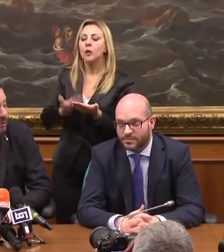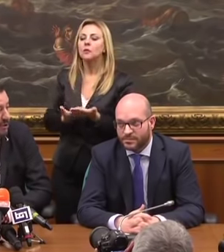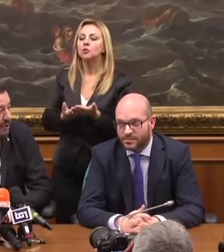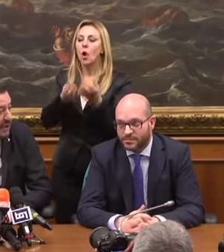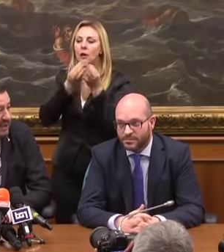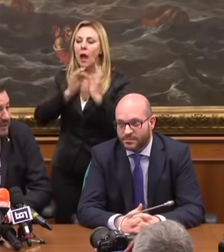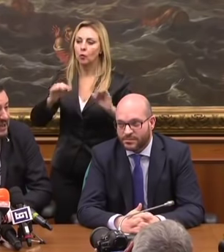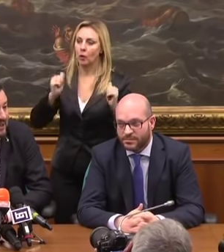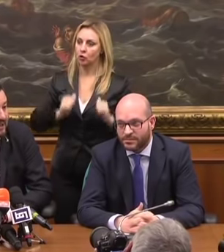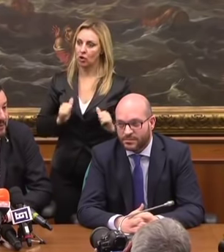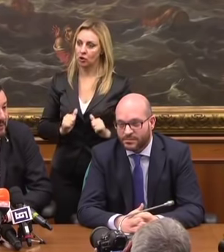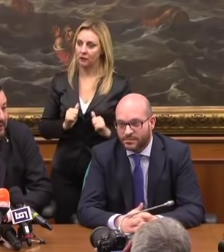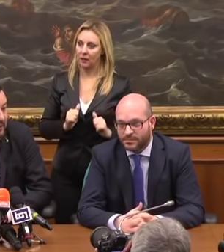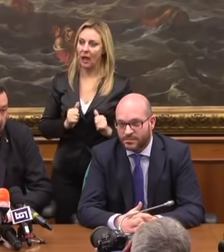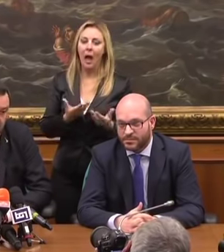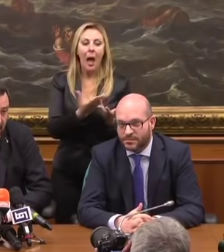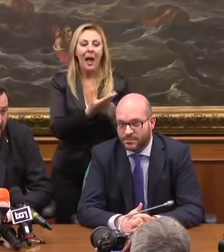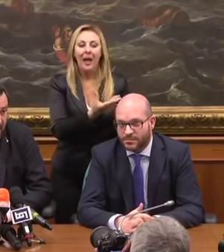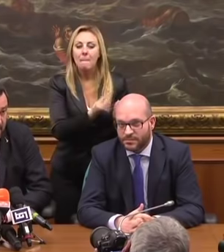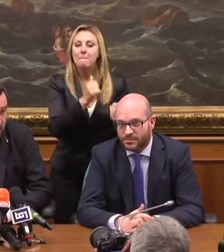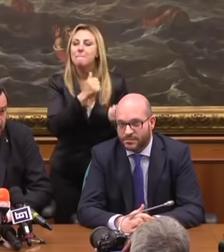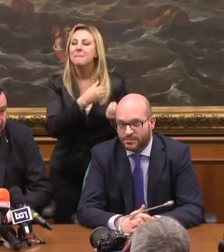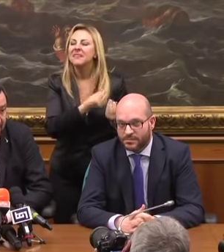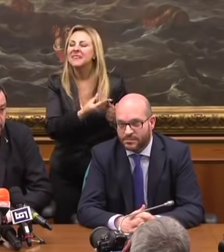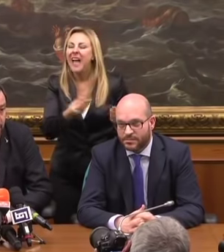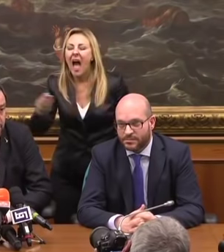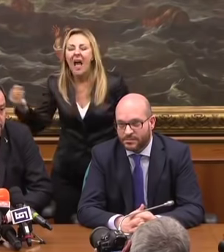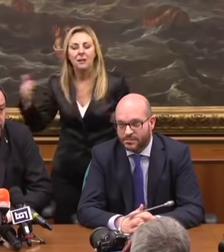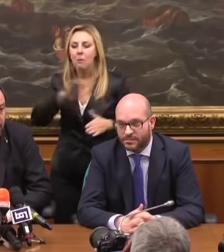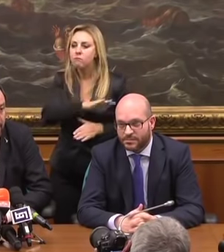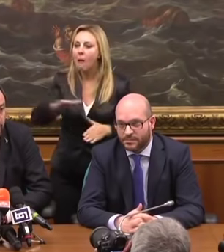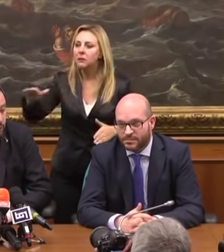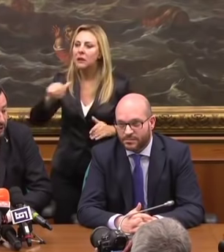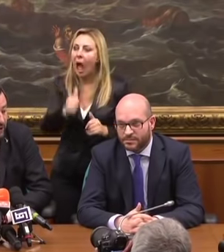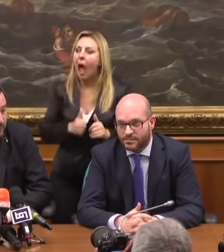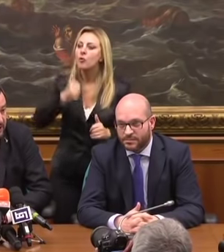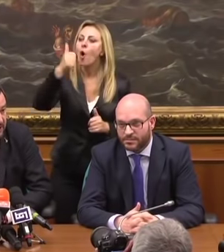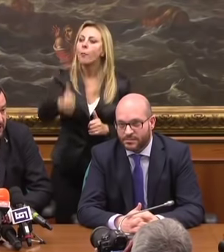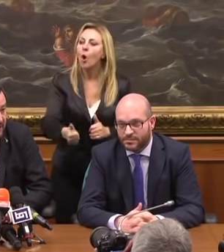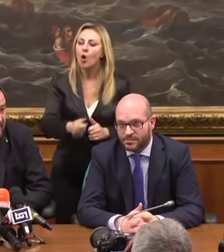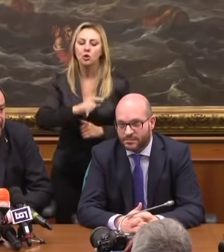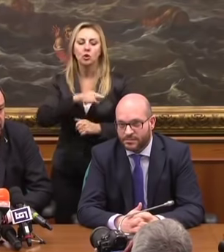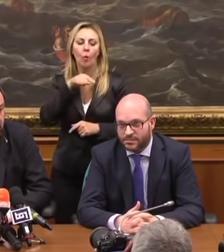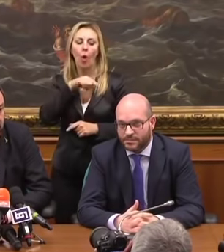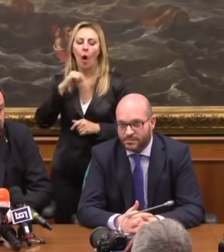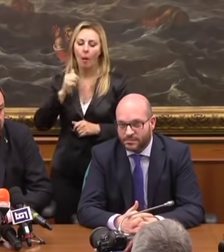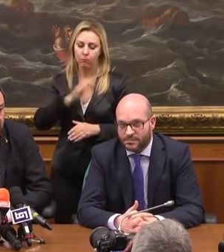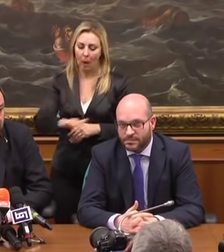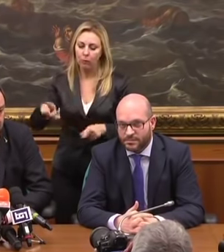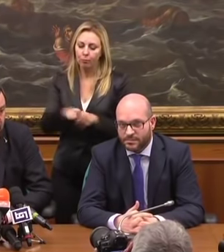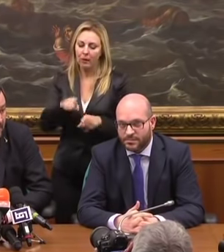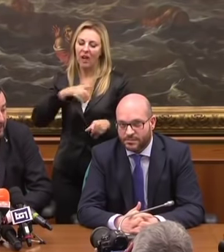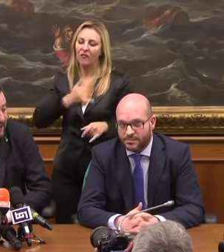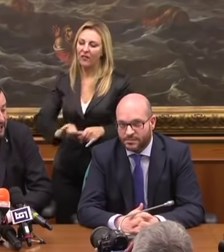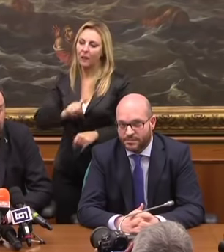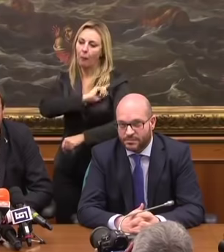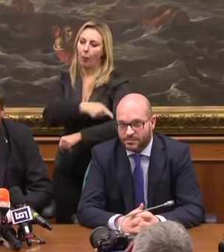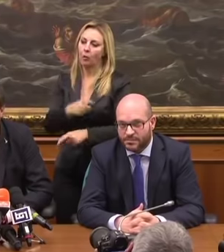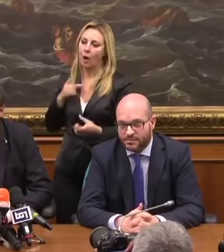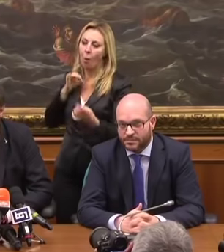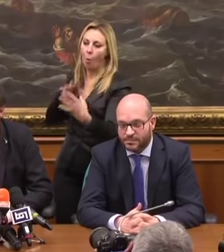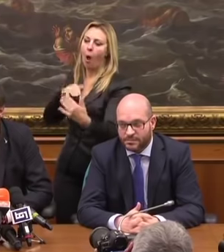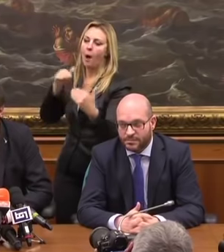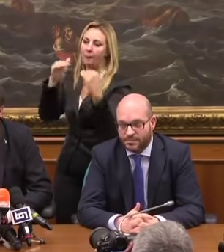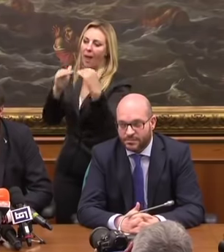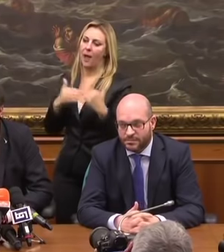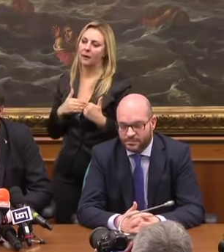sia per quello che riguarda migliaia di bambini che spero dall'anno prossimo abbiano tutte le potenzialità che hanno i nostri figli e magari si